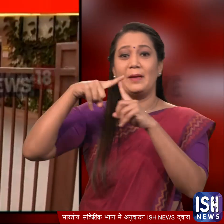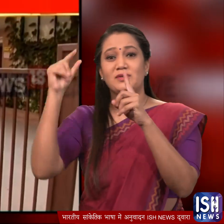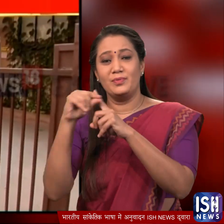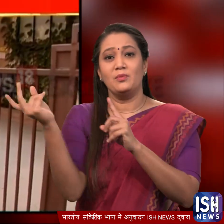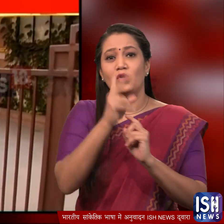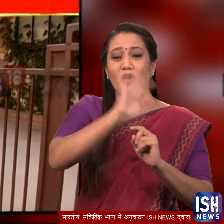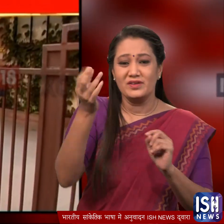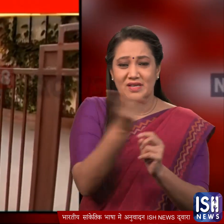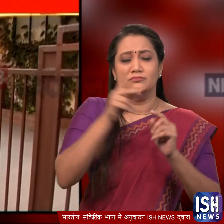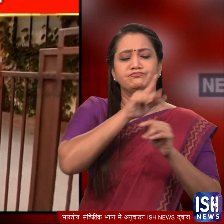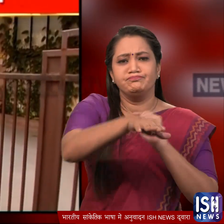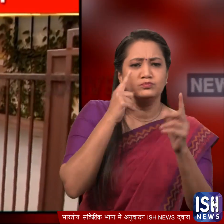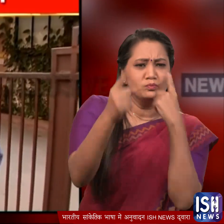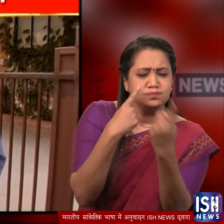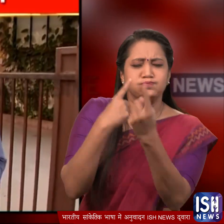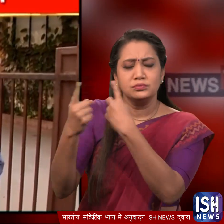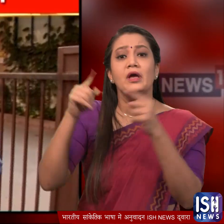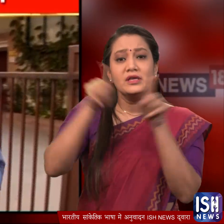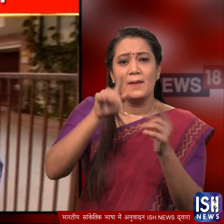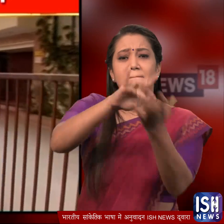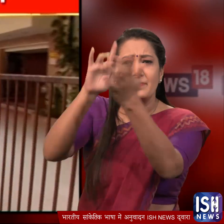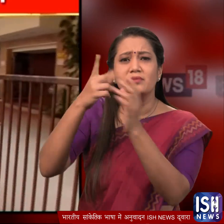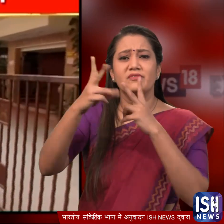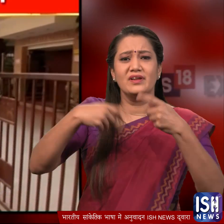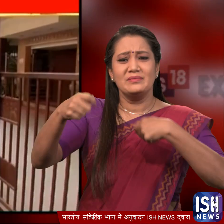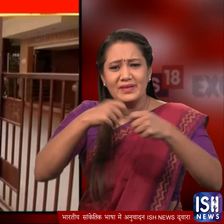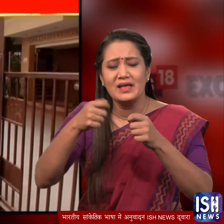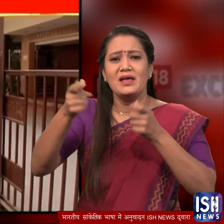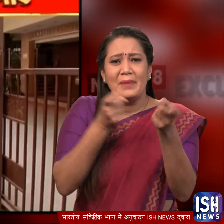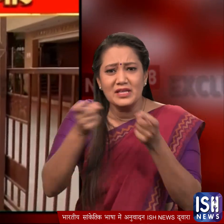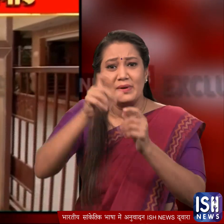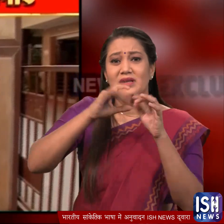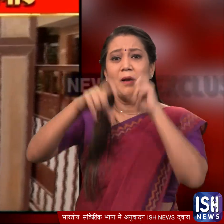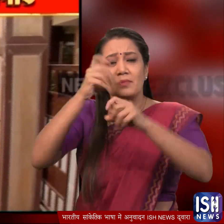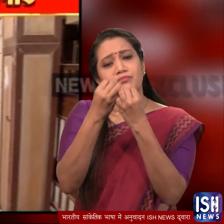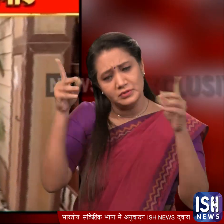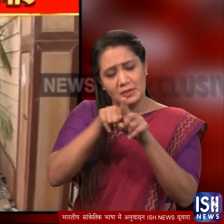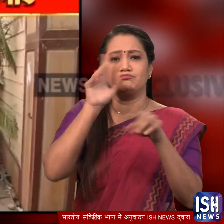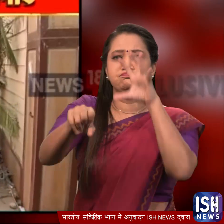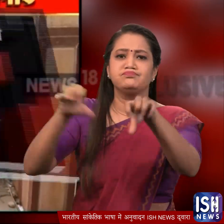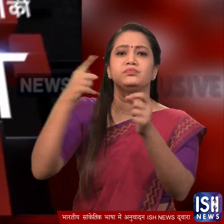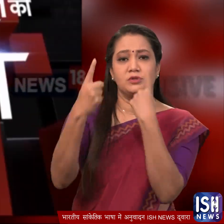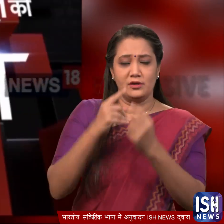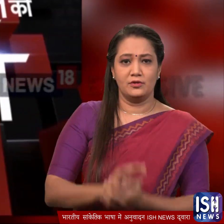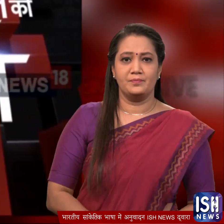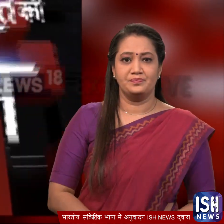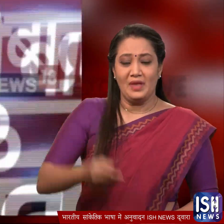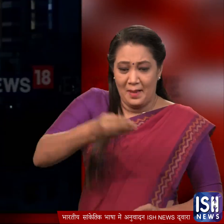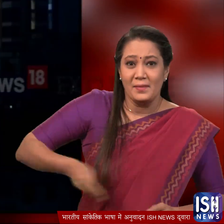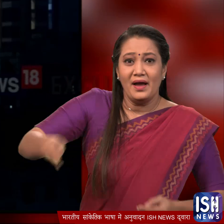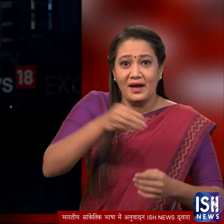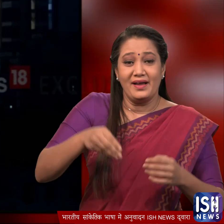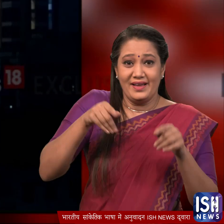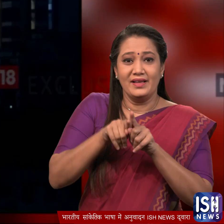कश्यप और तापसी पन्नू के दफ्तरों में ये छापेमारी जारी है। साथ ही साथ कई जो पीआर टैलेंट एजेंसीज है वहां पर भी छापेमारी चल रही है। बंगाल